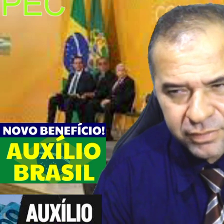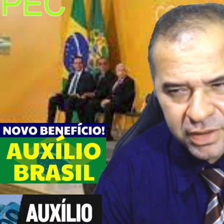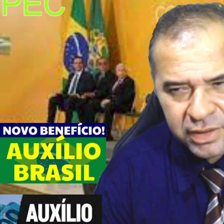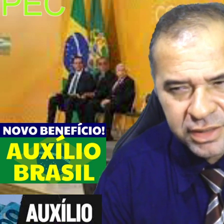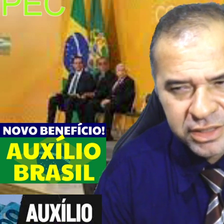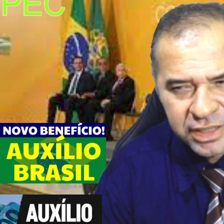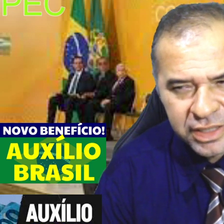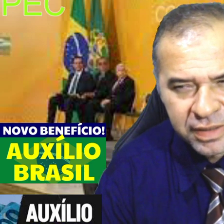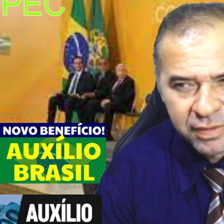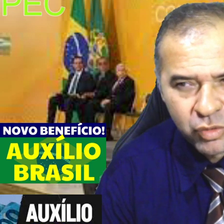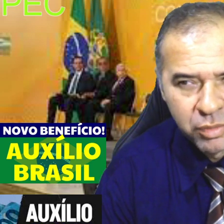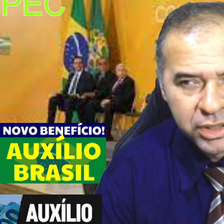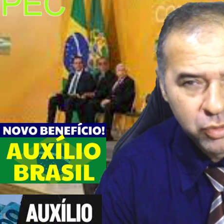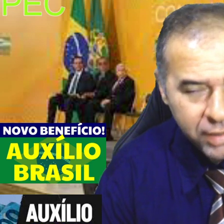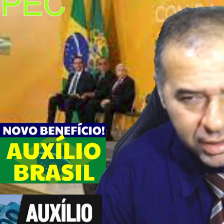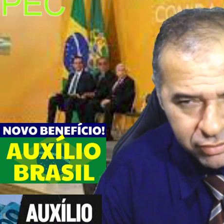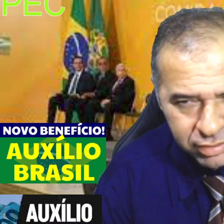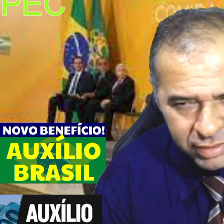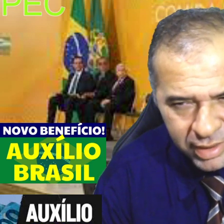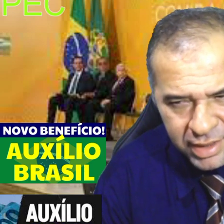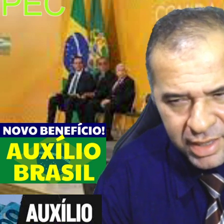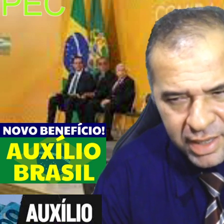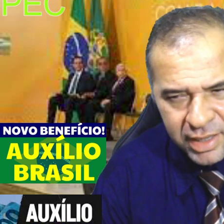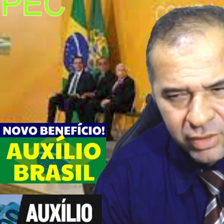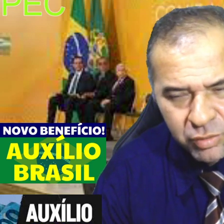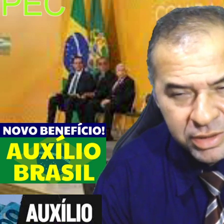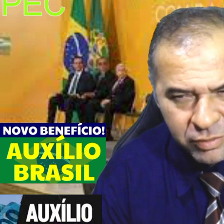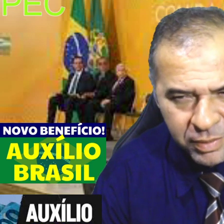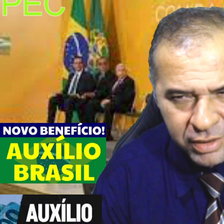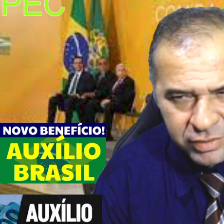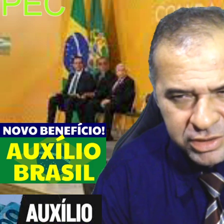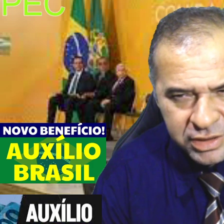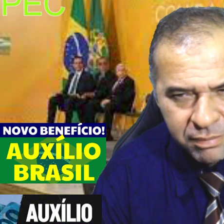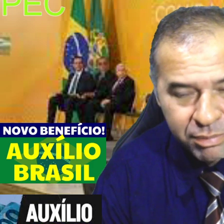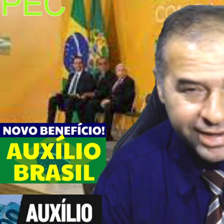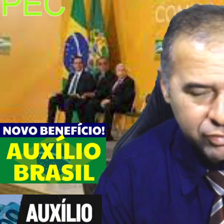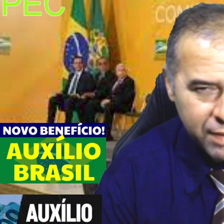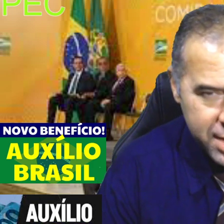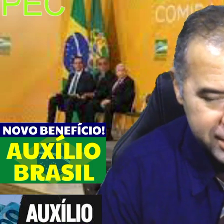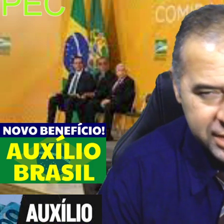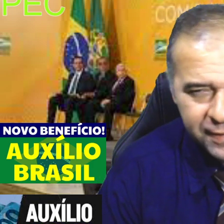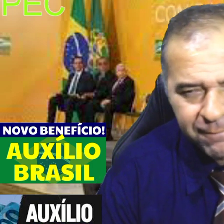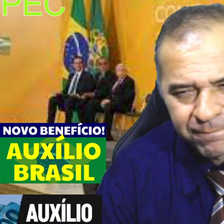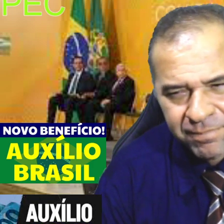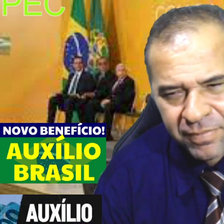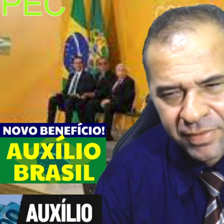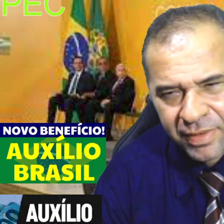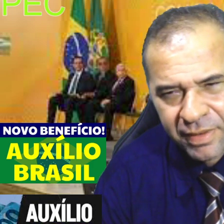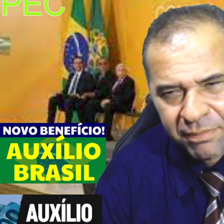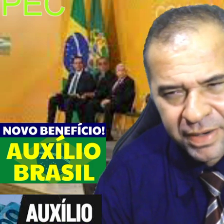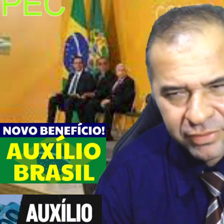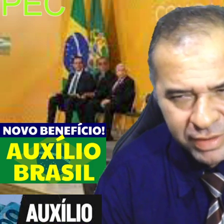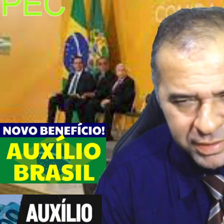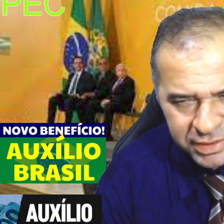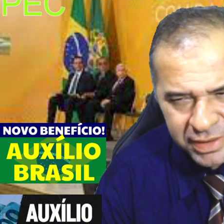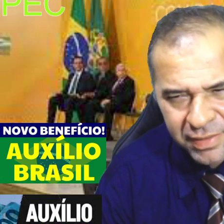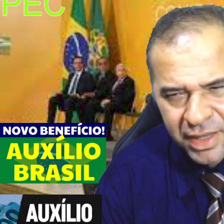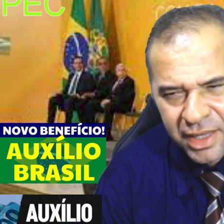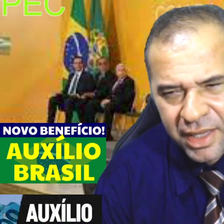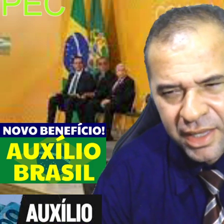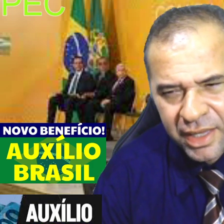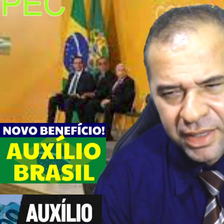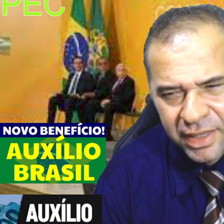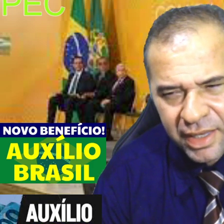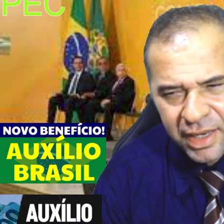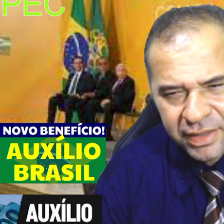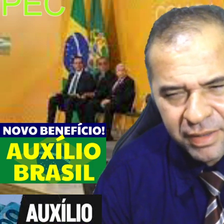também nesse comida no prato né comida no prato esse prato na mesa prato na